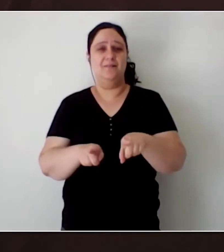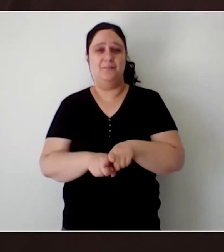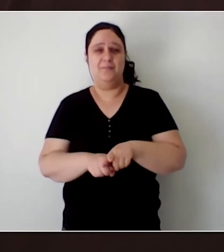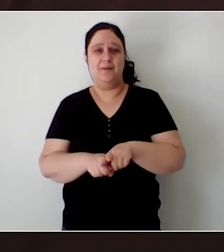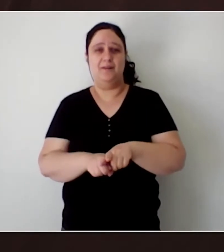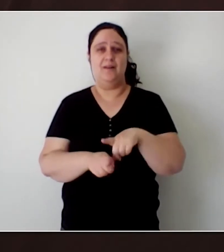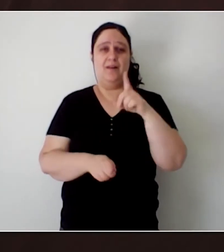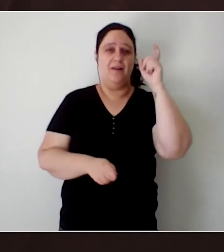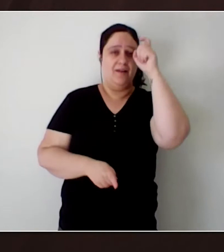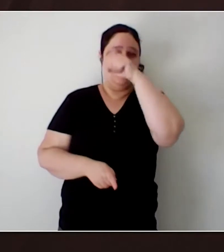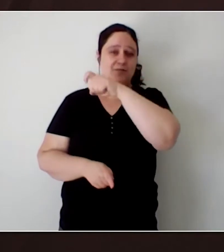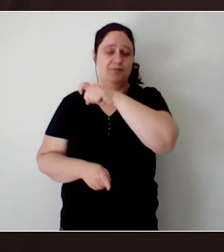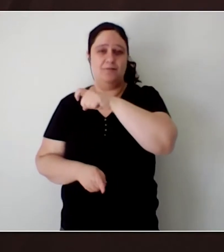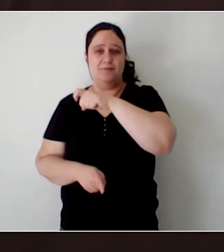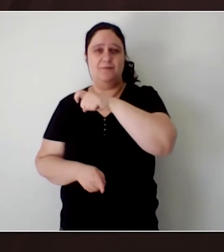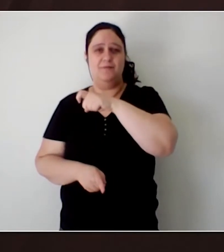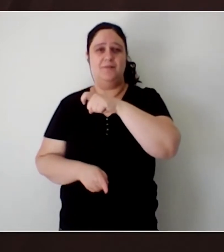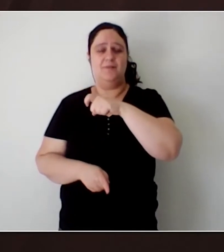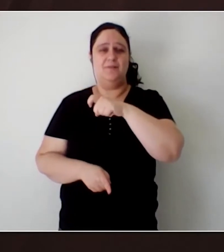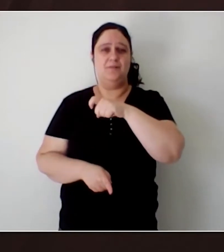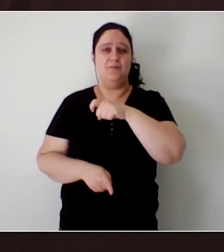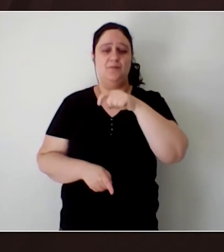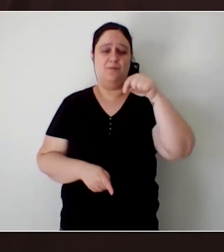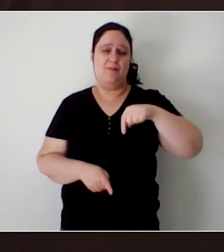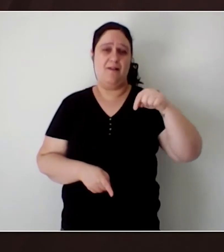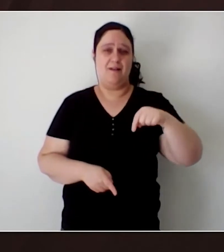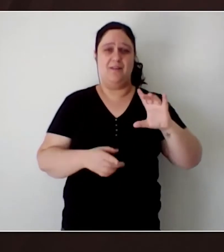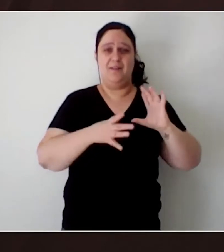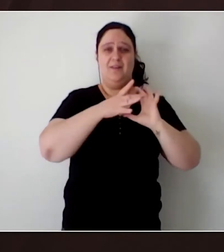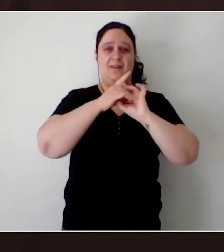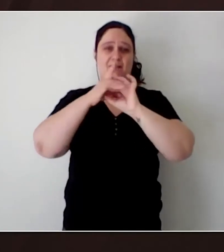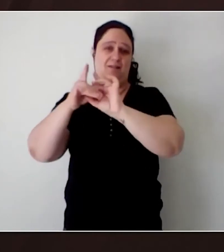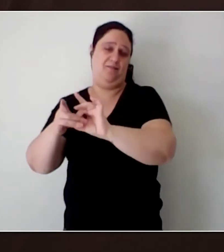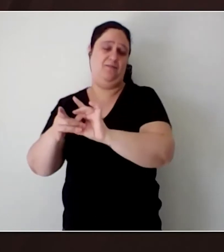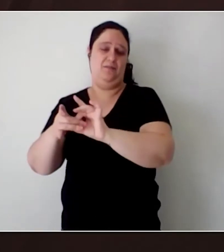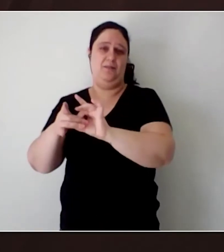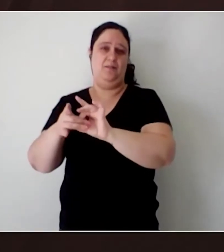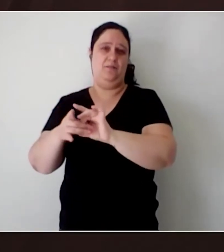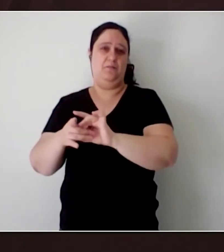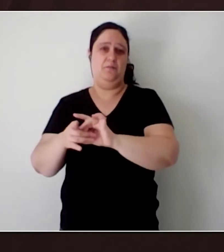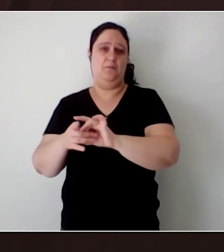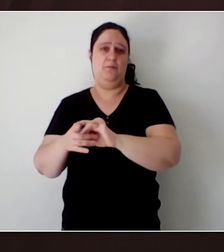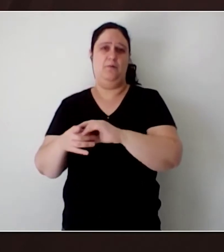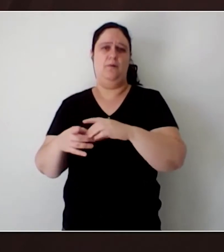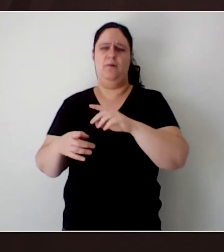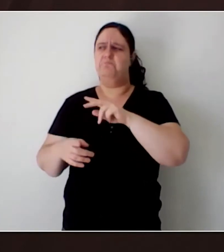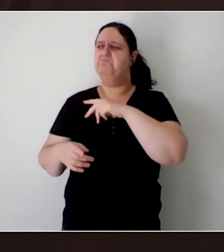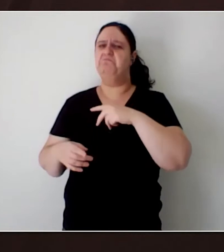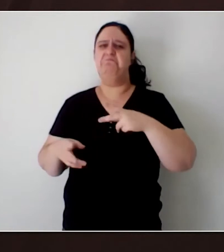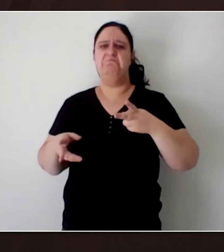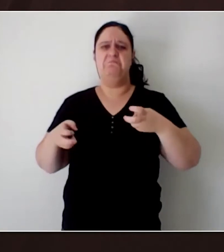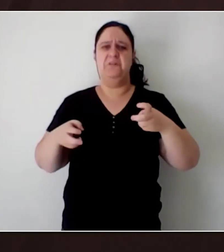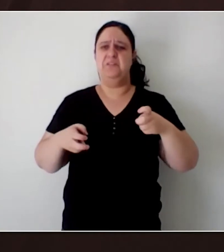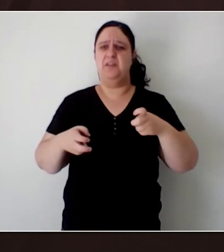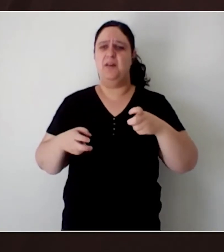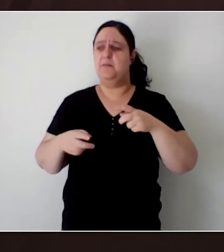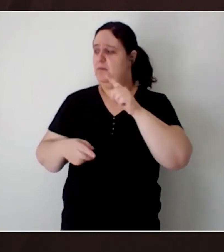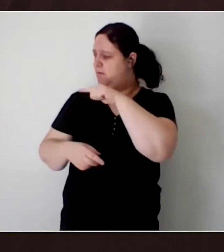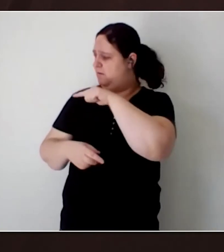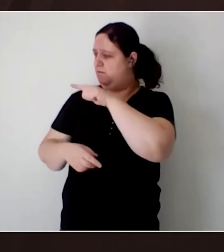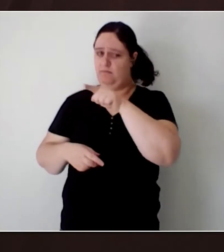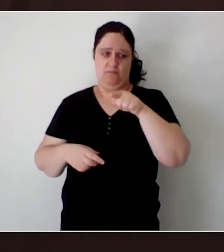volta. Você acredita ter algum falso cristão aqui? Dá uma olhada, olha para o seu vizinho e fala: você é falso